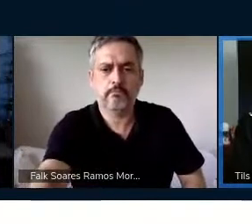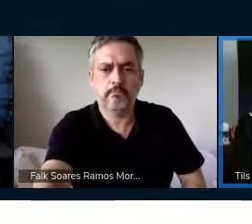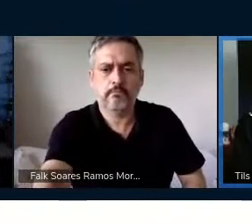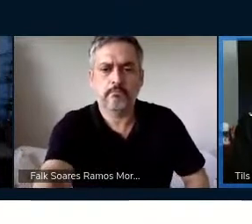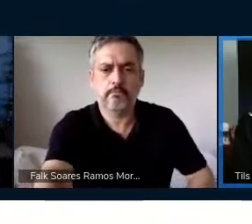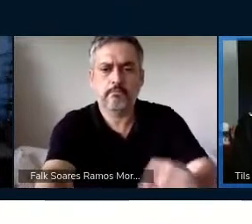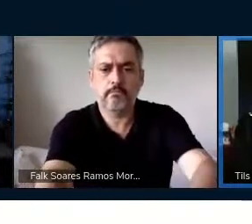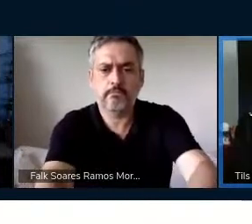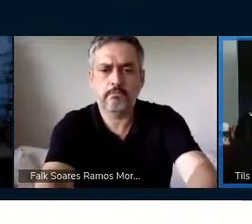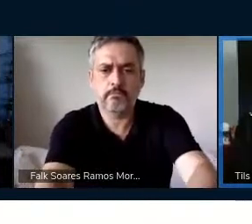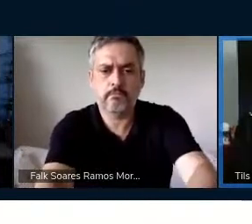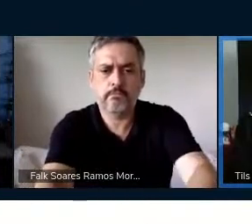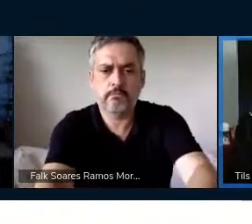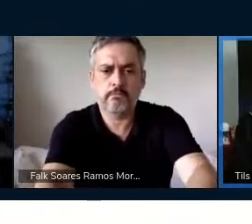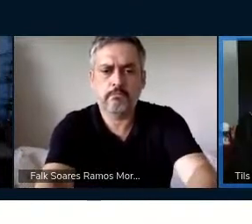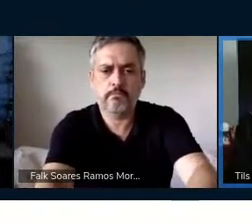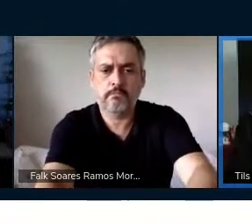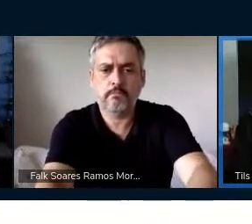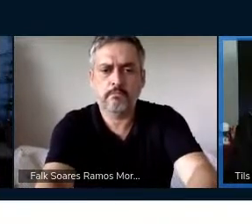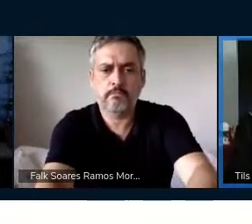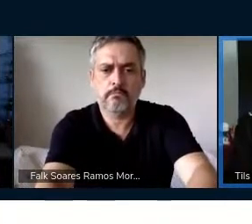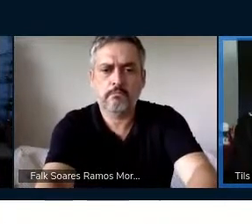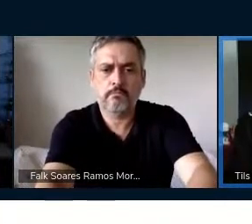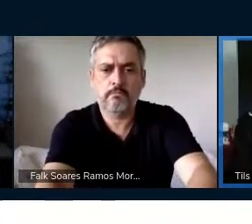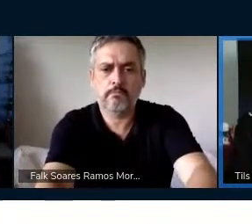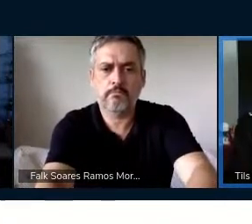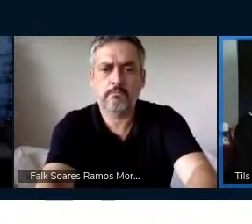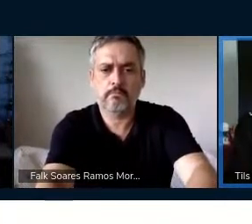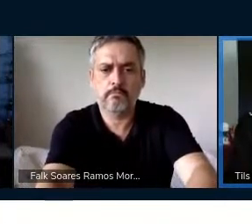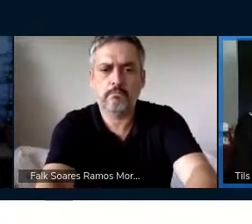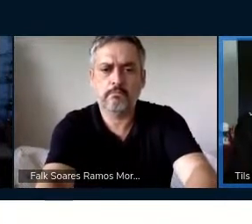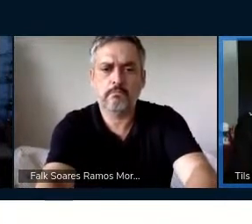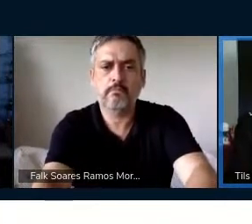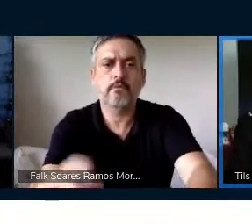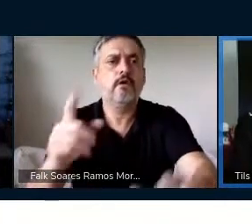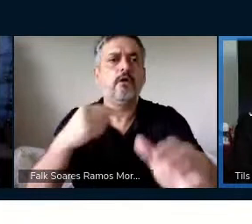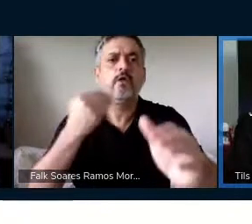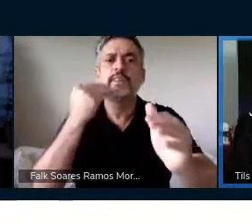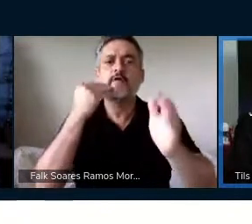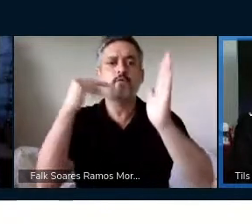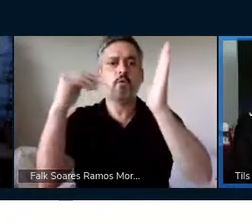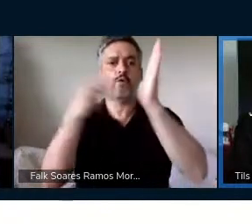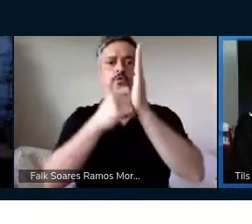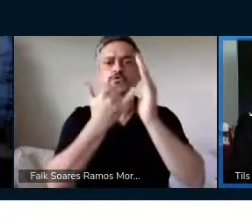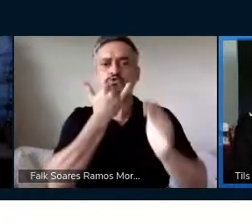Não está indo adiante aqui. Acho que travou aqui.